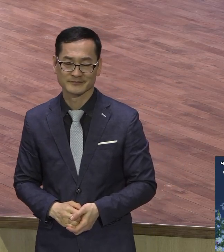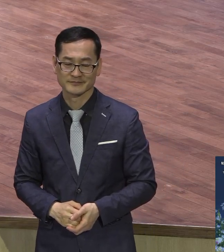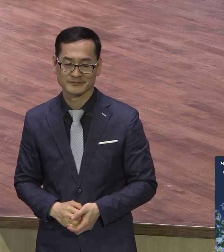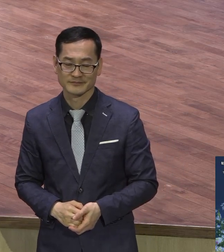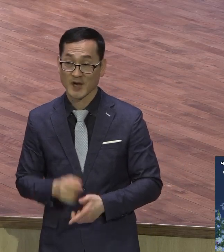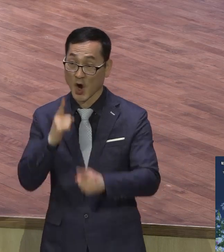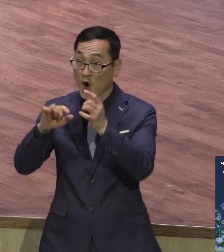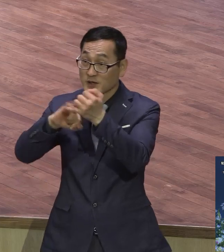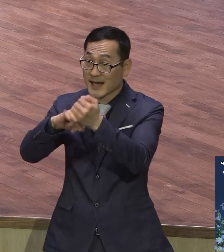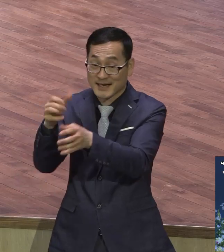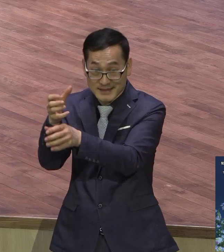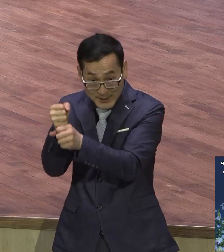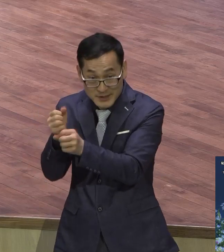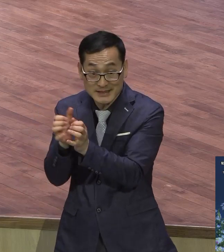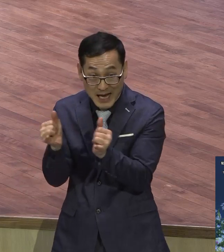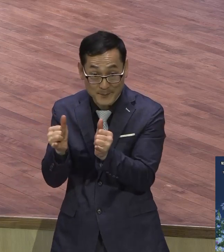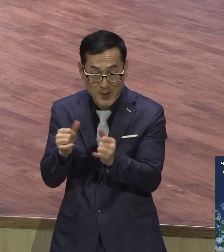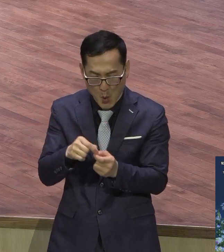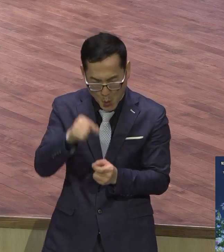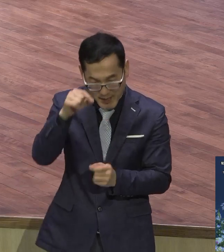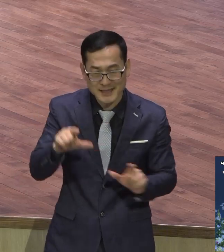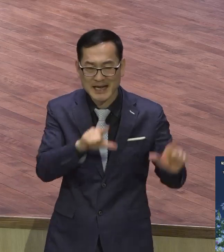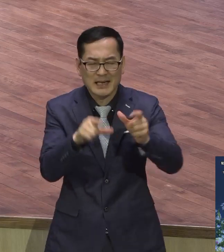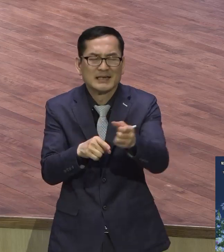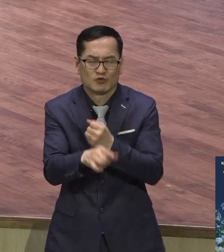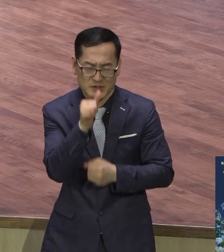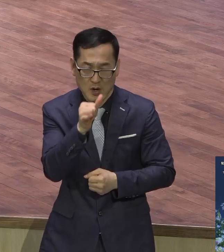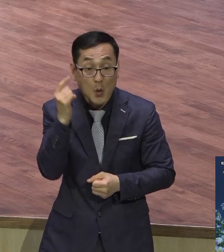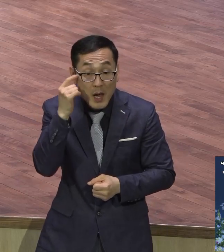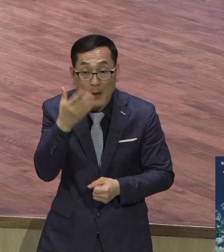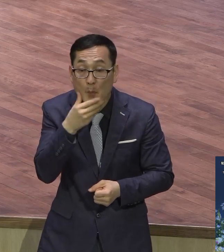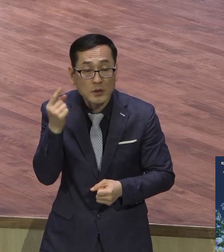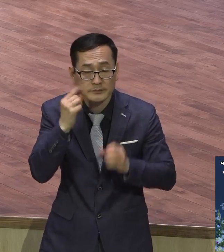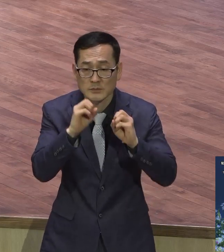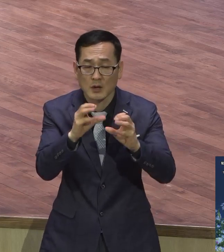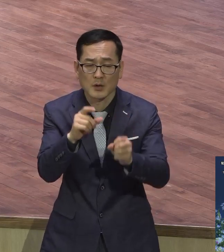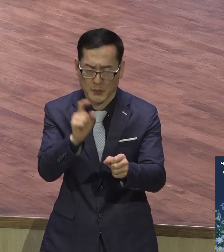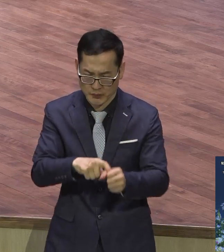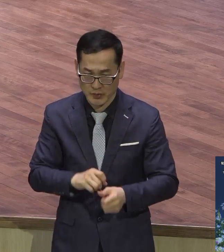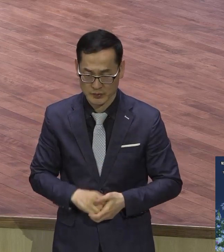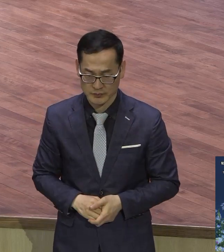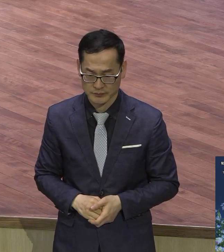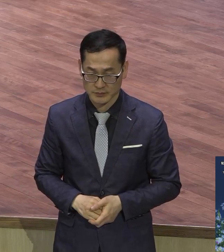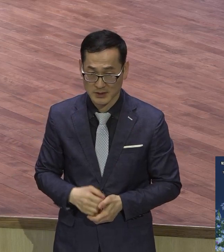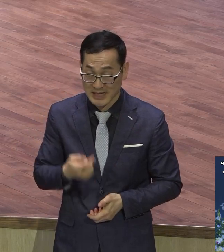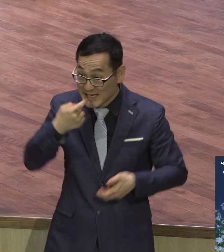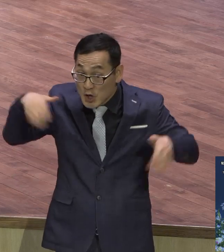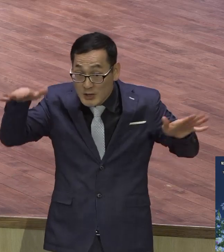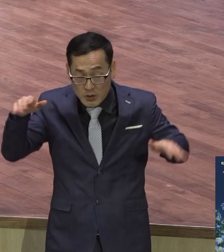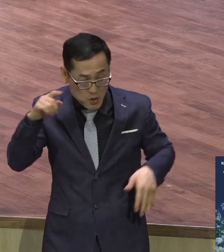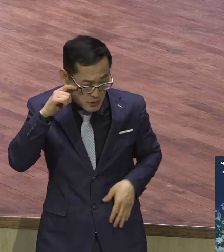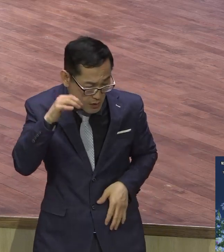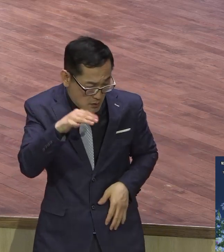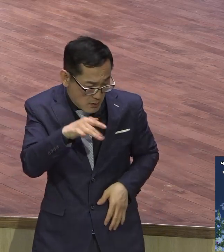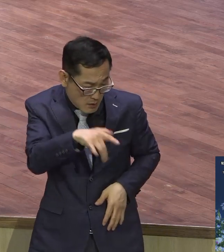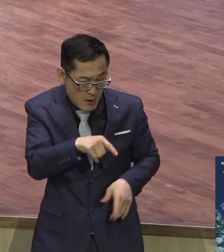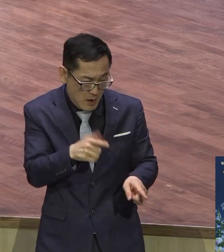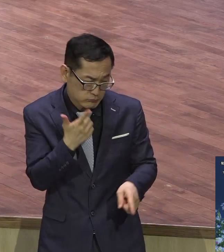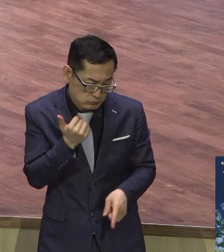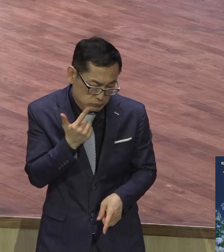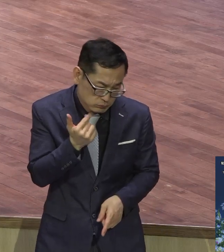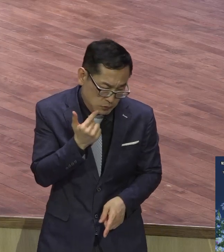은약 잡은 사람은 오래 살아야 될 이유가 있어. 이 복음 증거에 되기 때문에. 천사도 허무하는 이 생명 구원에